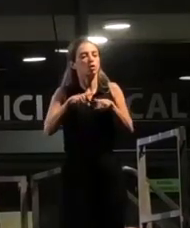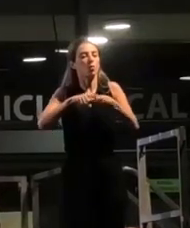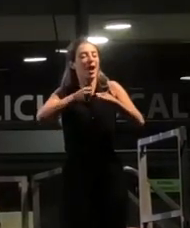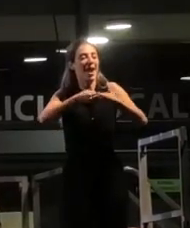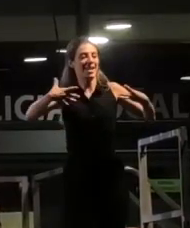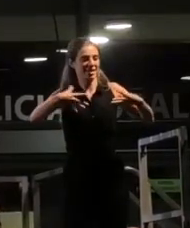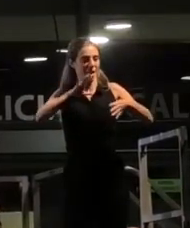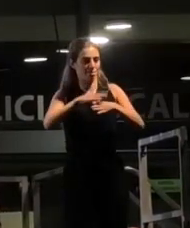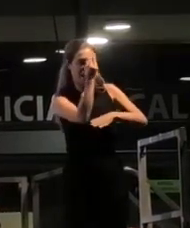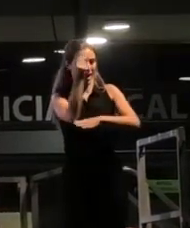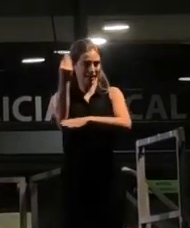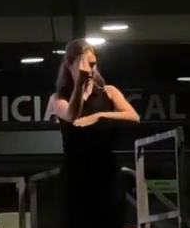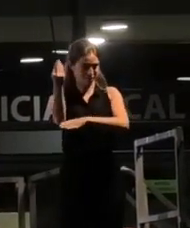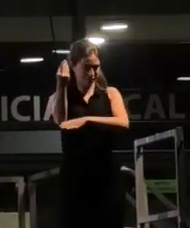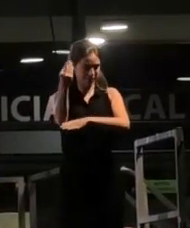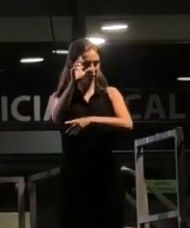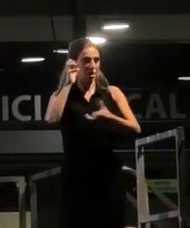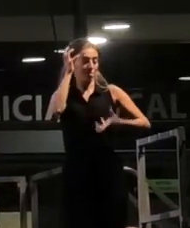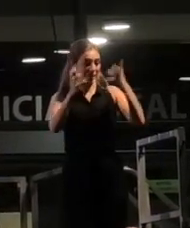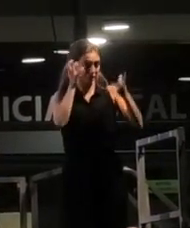pels gegants o les bèsties.